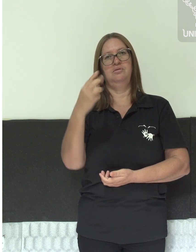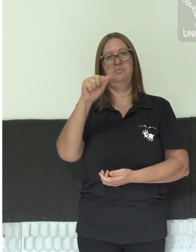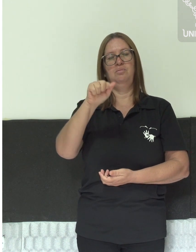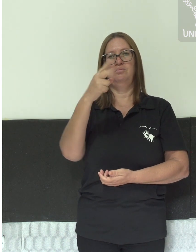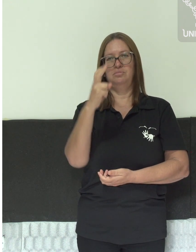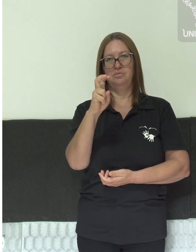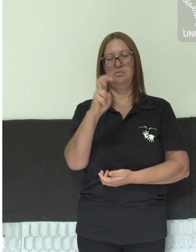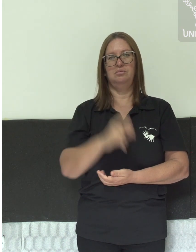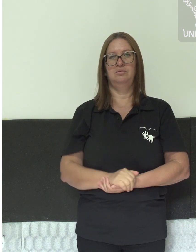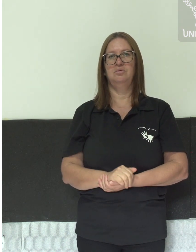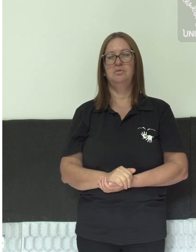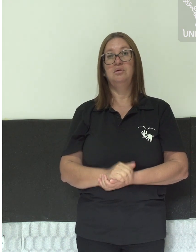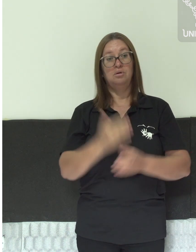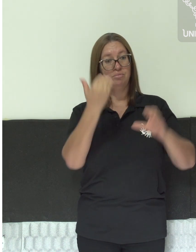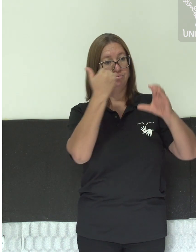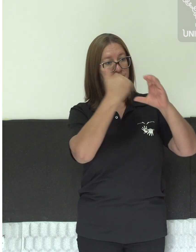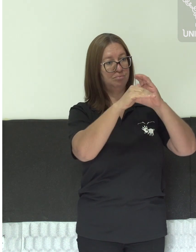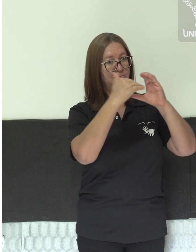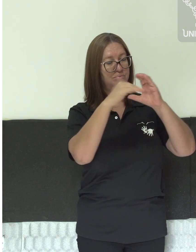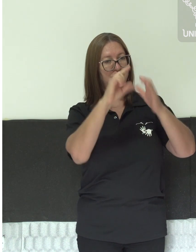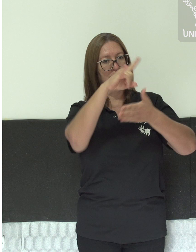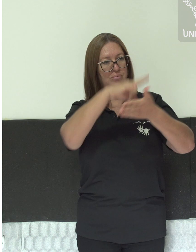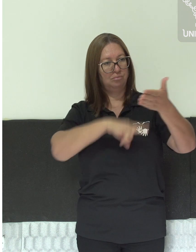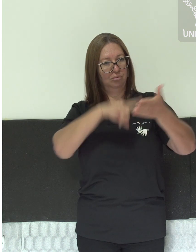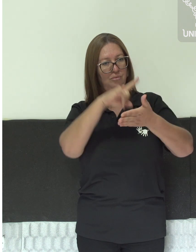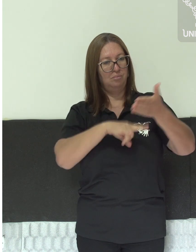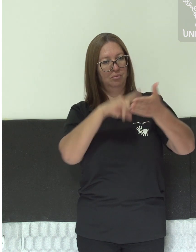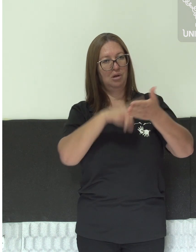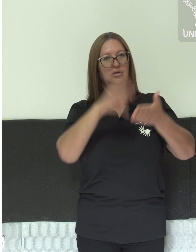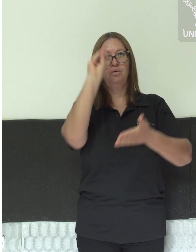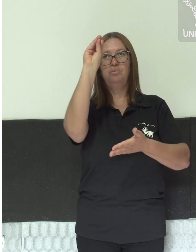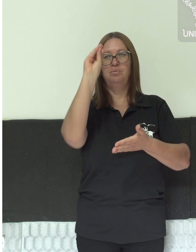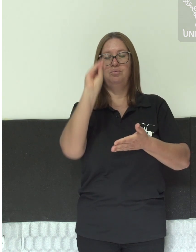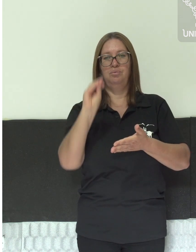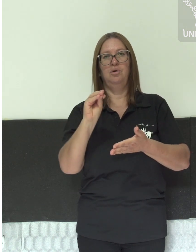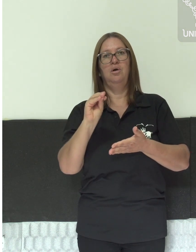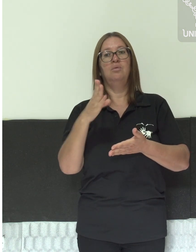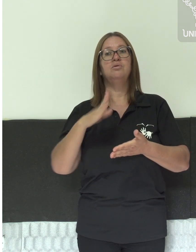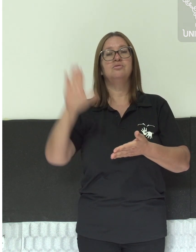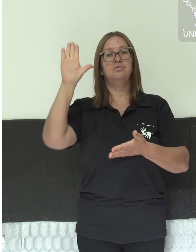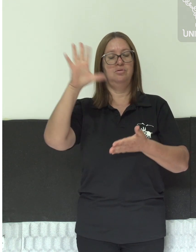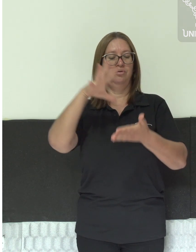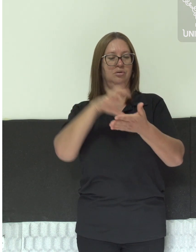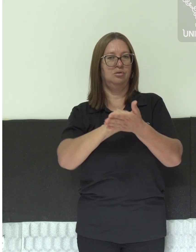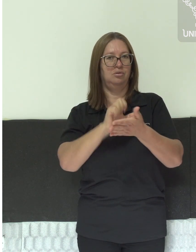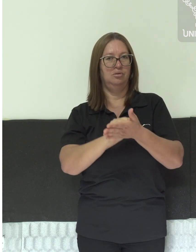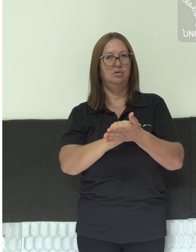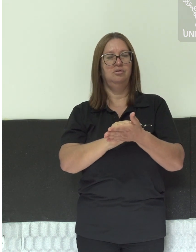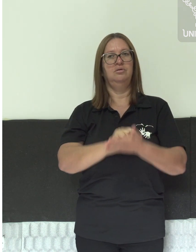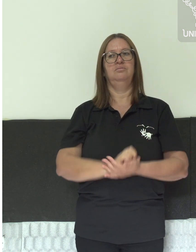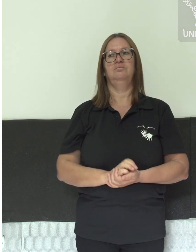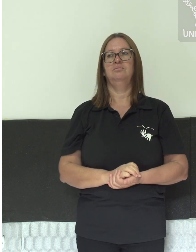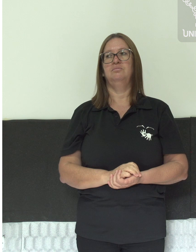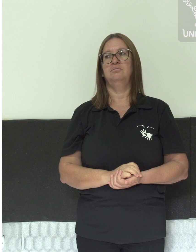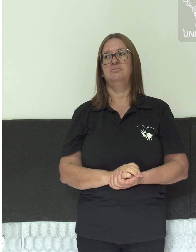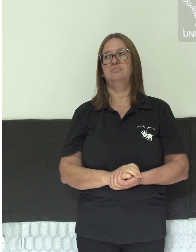7.3.5. Do envio da documentação adicional para os candidatos inscritos em ações